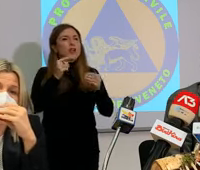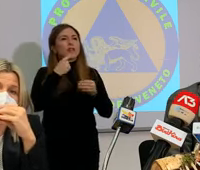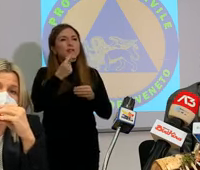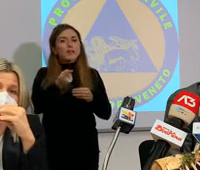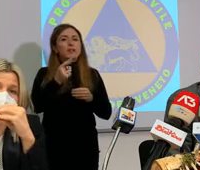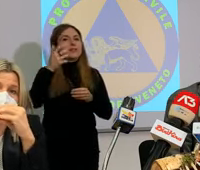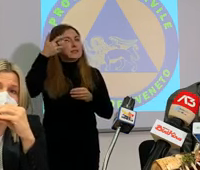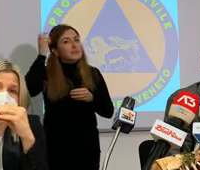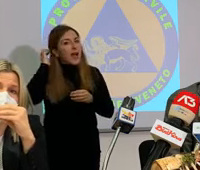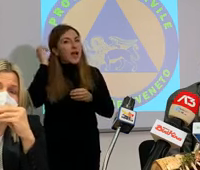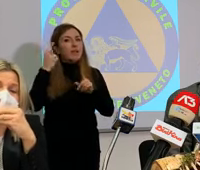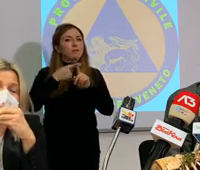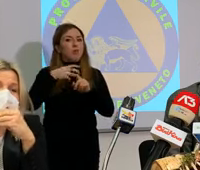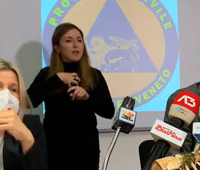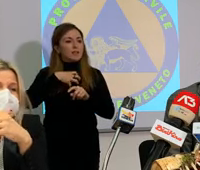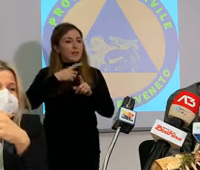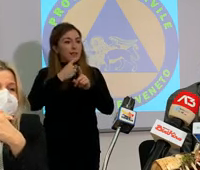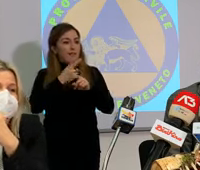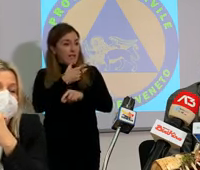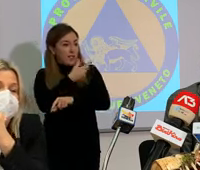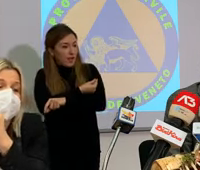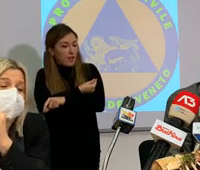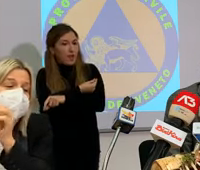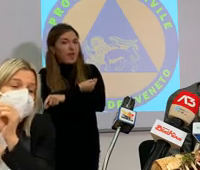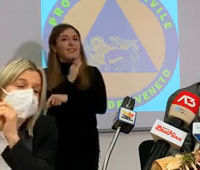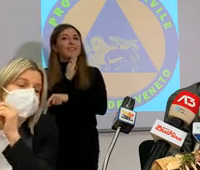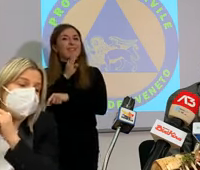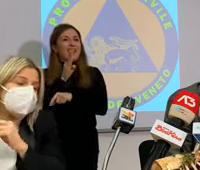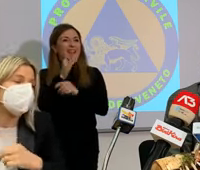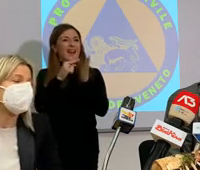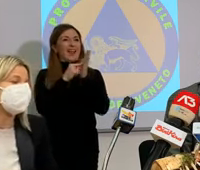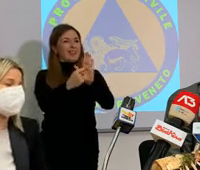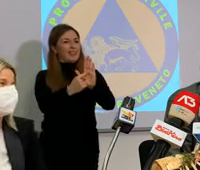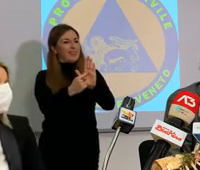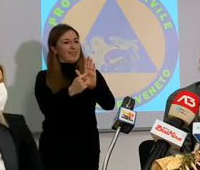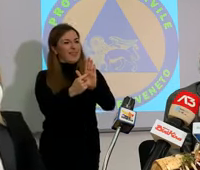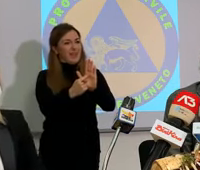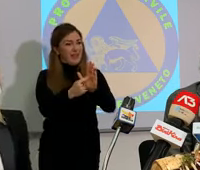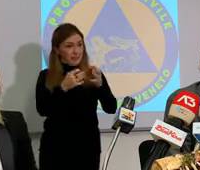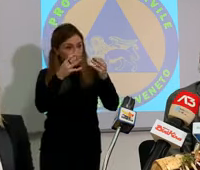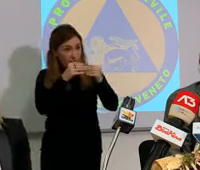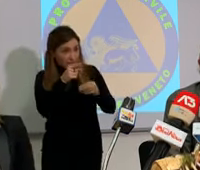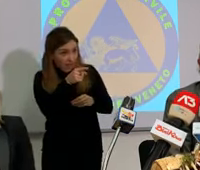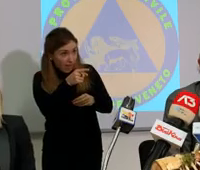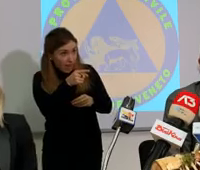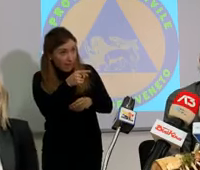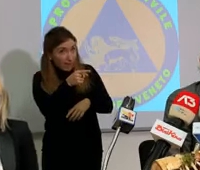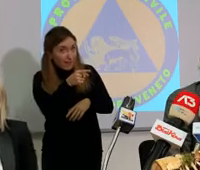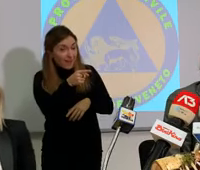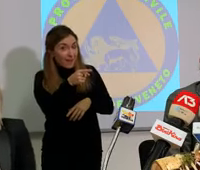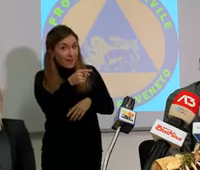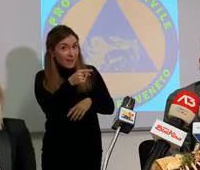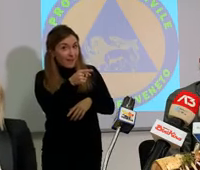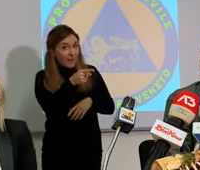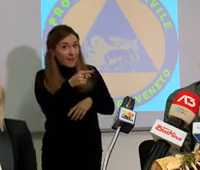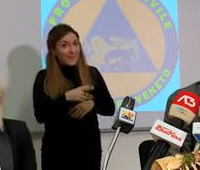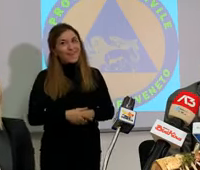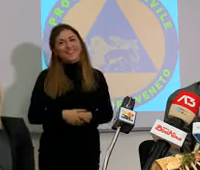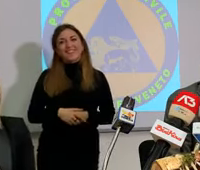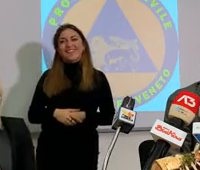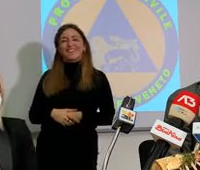squadra degli assessori dovrebbero vaccinarsi tutti in diretta ci sarà qualcosa di questo tipo guarda al di là de ste robe